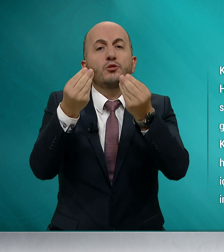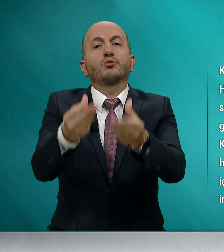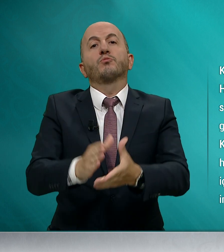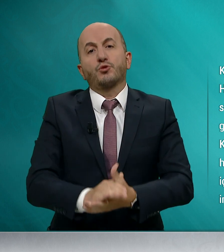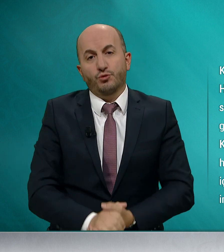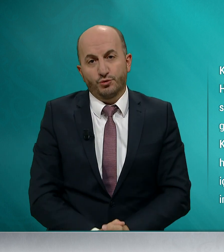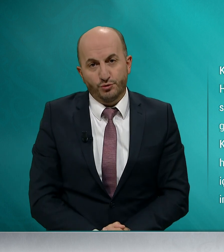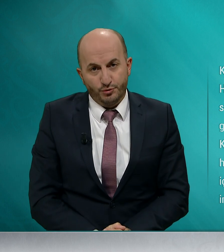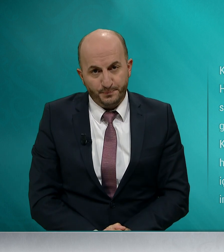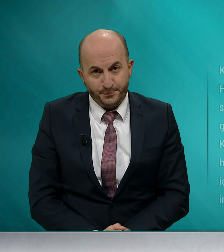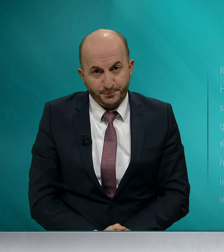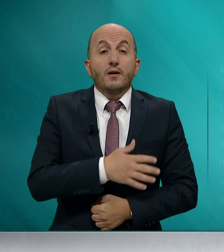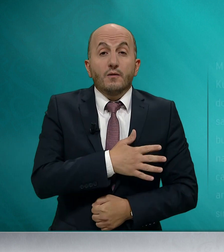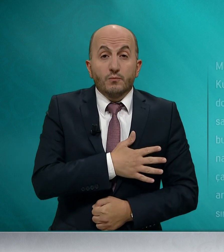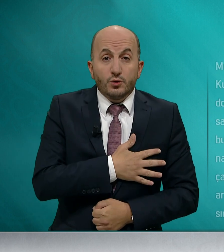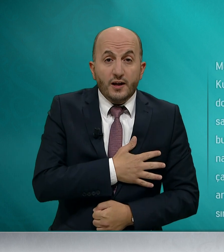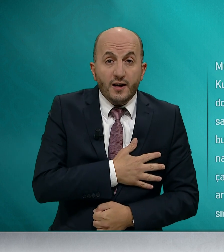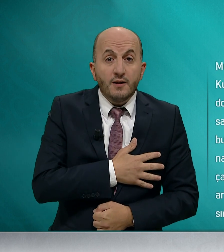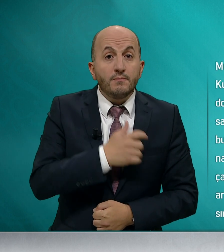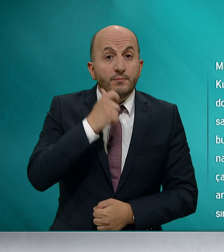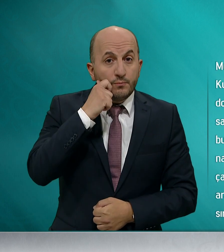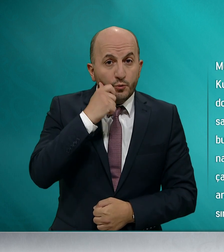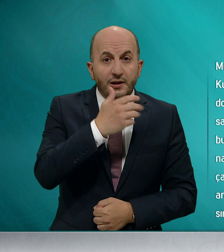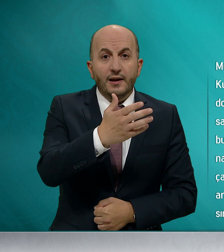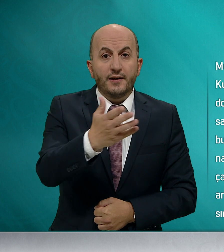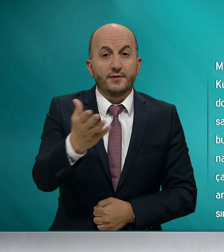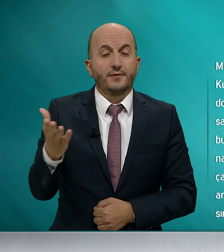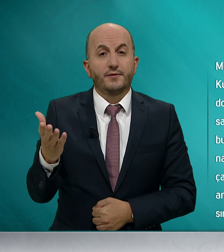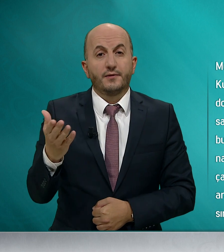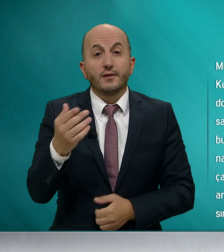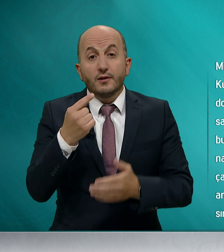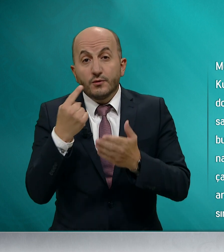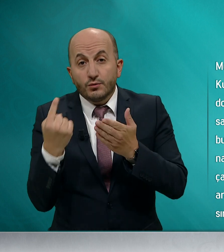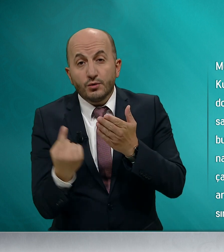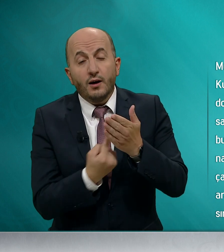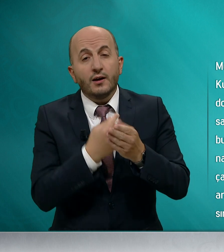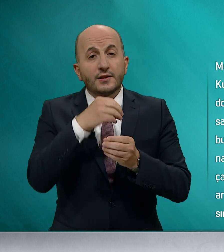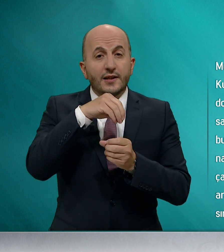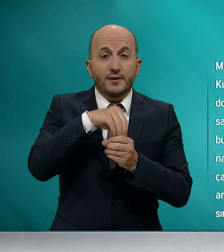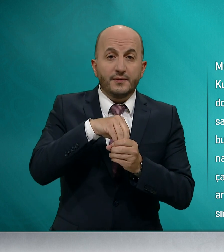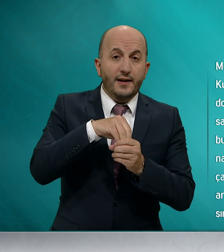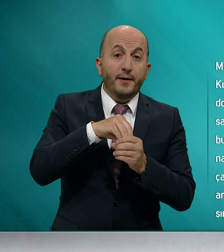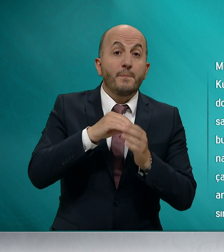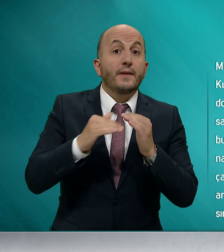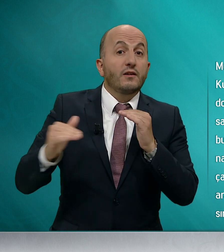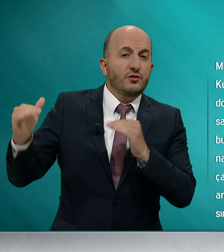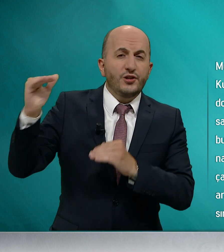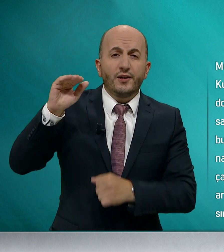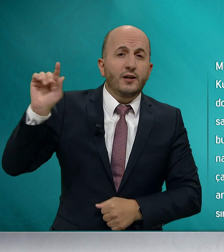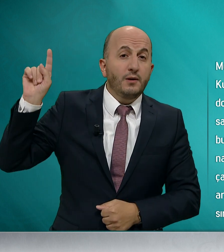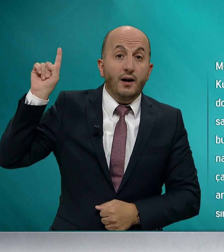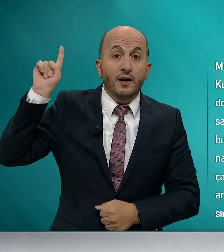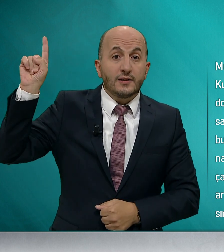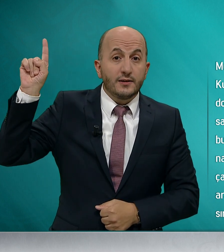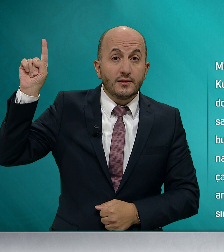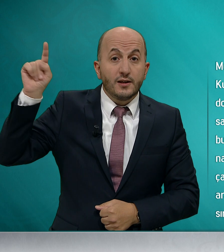örneğini sunmuştur. Muhterem müminler, Kur'an-ı Kerim'de